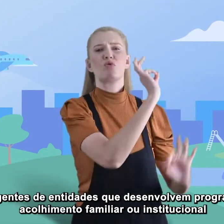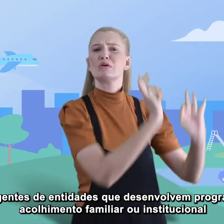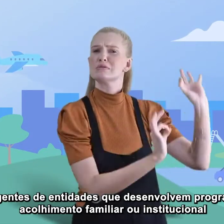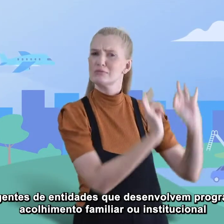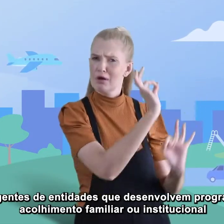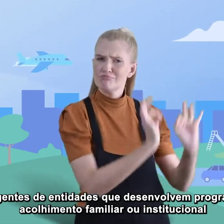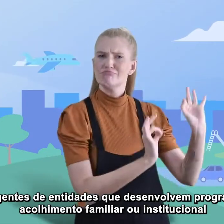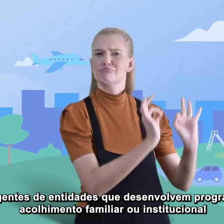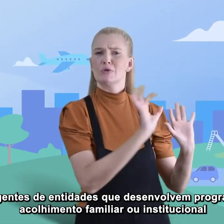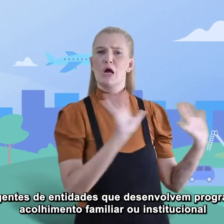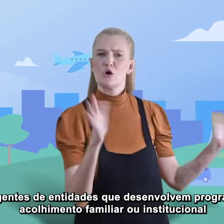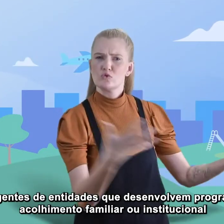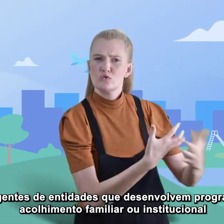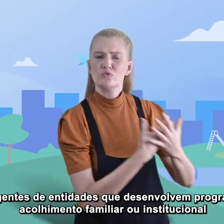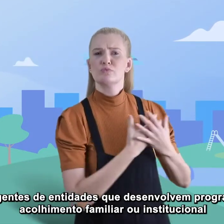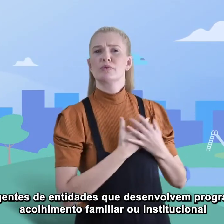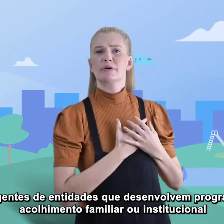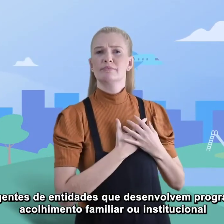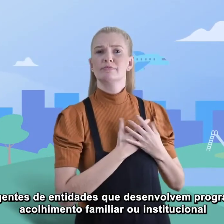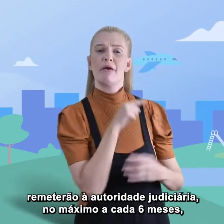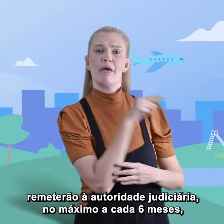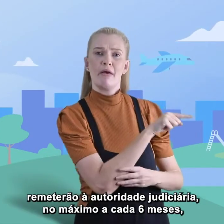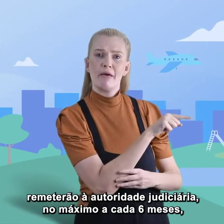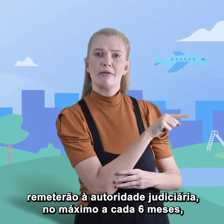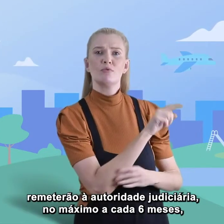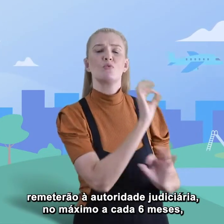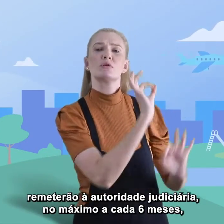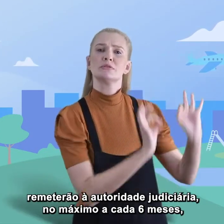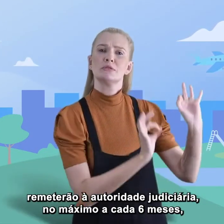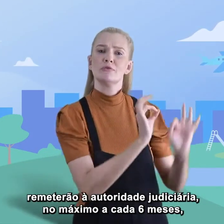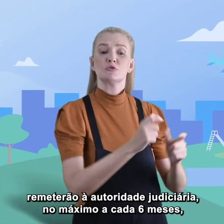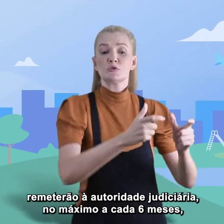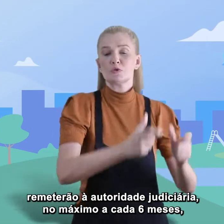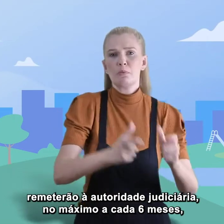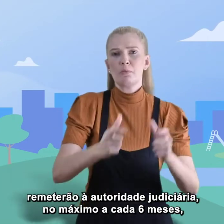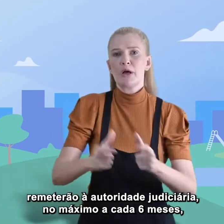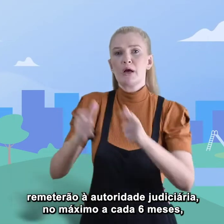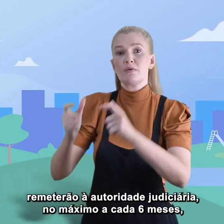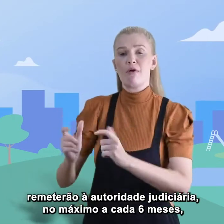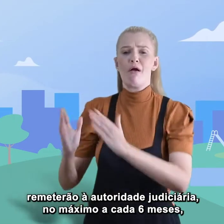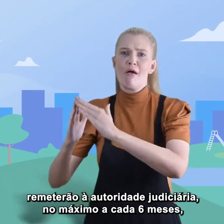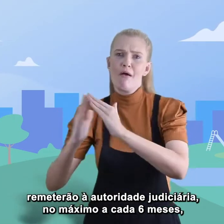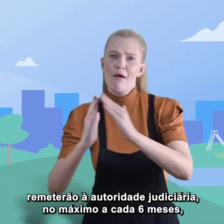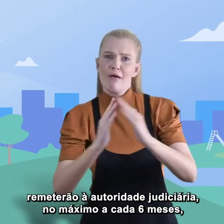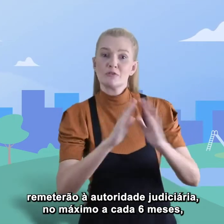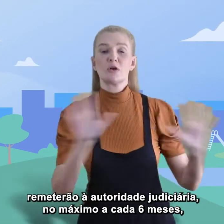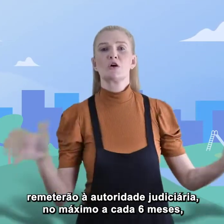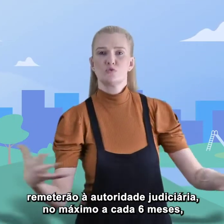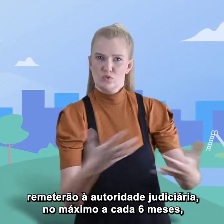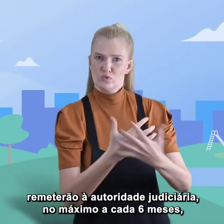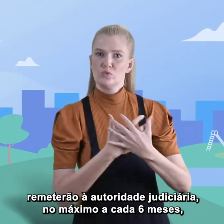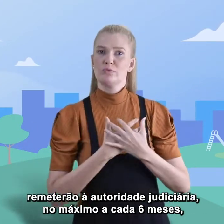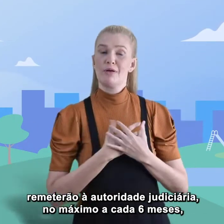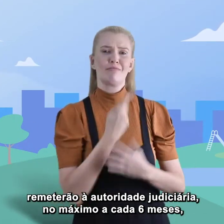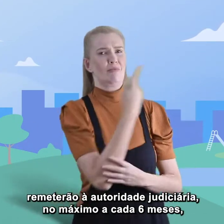familiar ou institucional remeterão à autoridade judiciária, no máximo, a cada